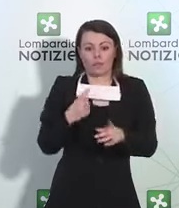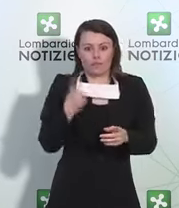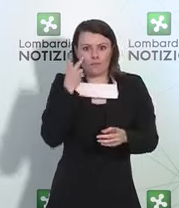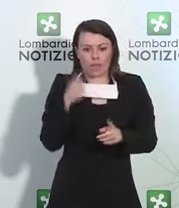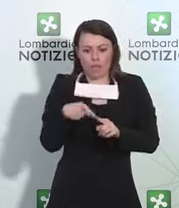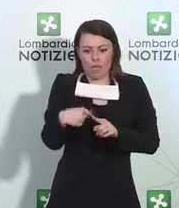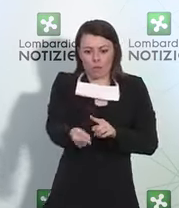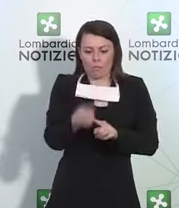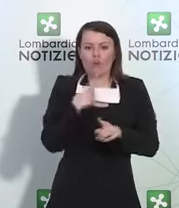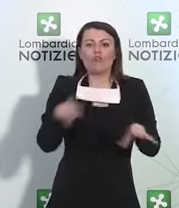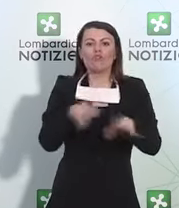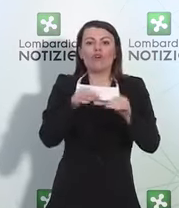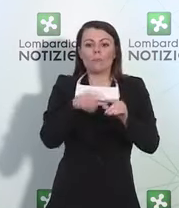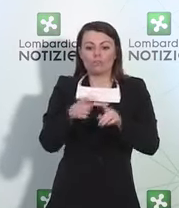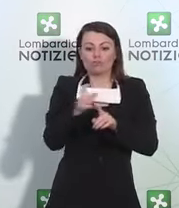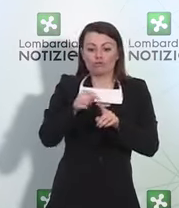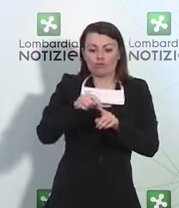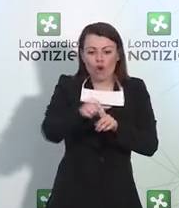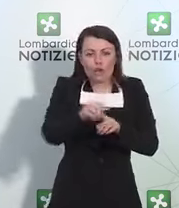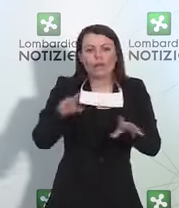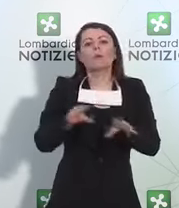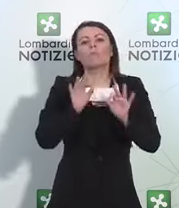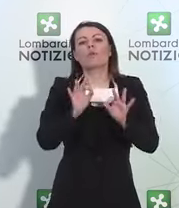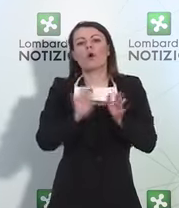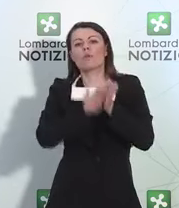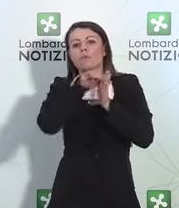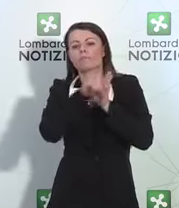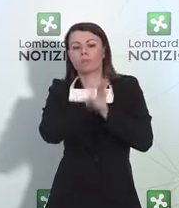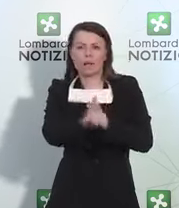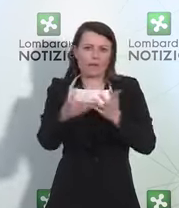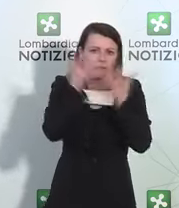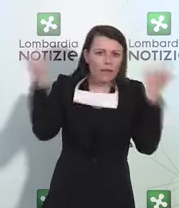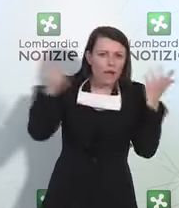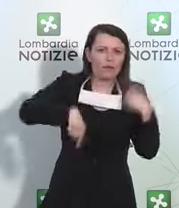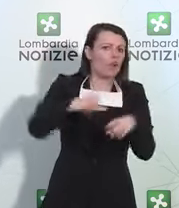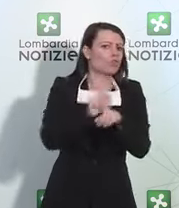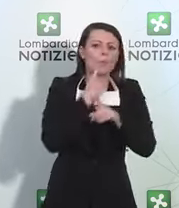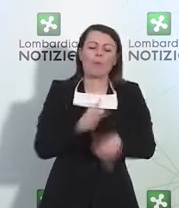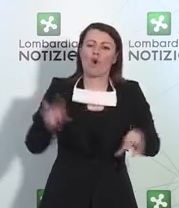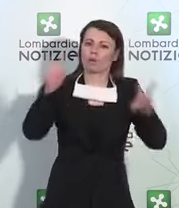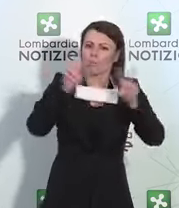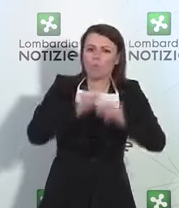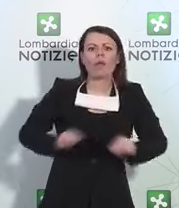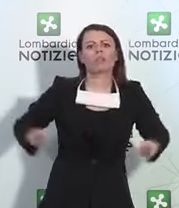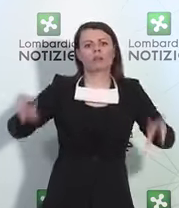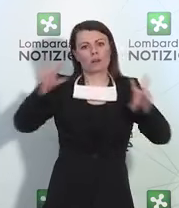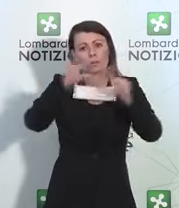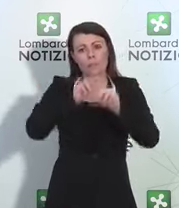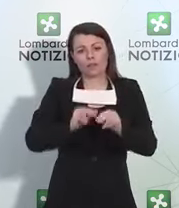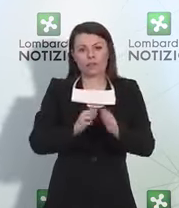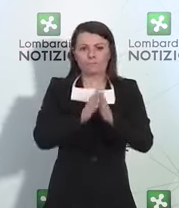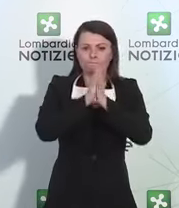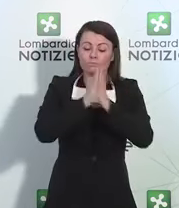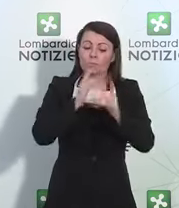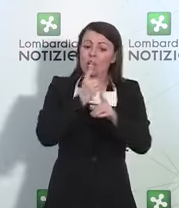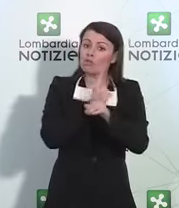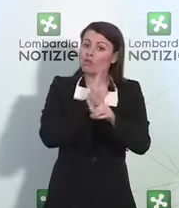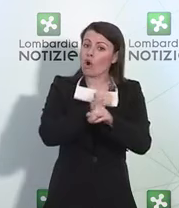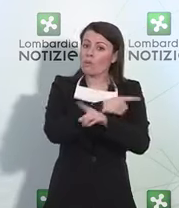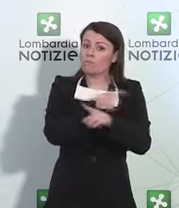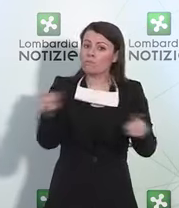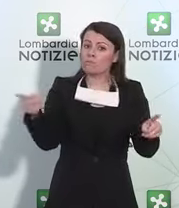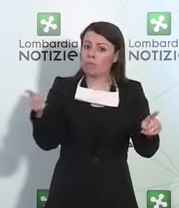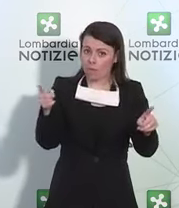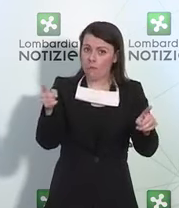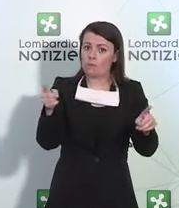iniziare le discese chiaro che ancora una volta bisogna ribadire la necessità di essere rigorosi nella applicazione